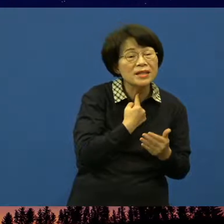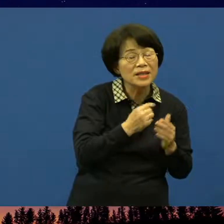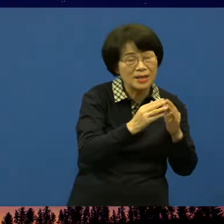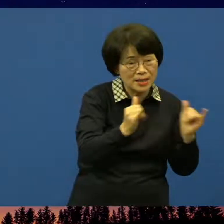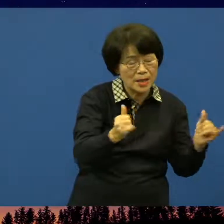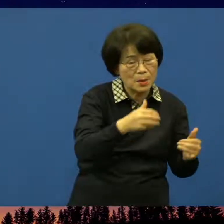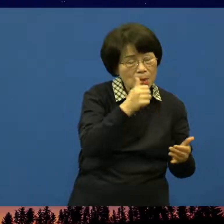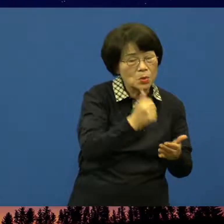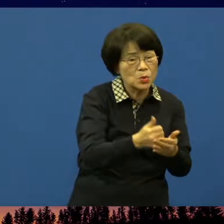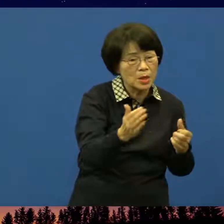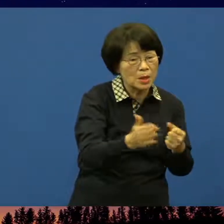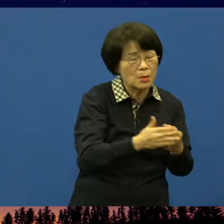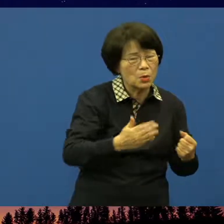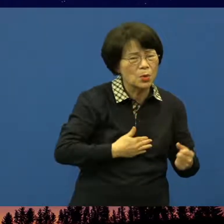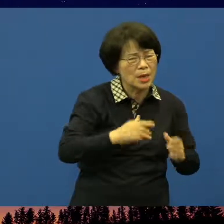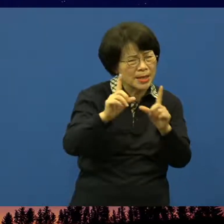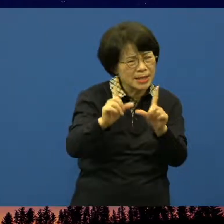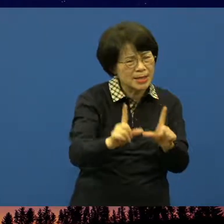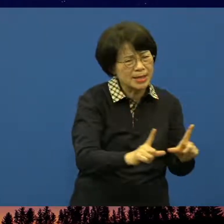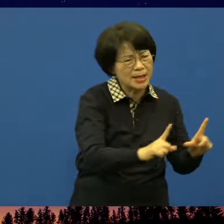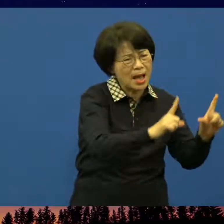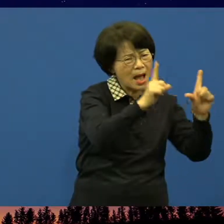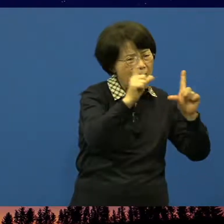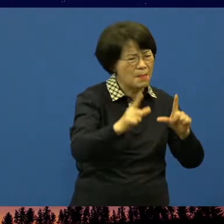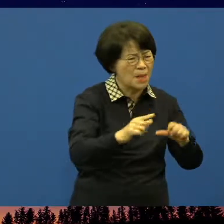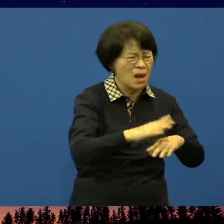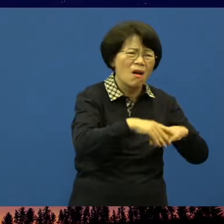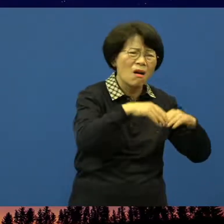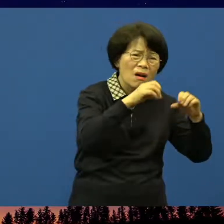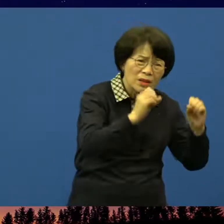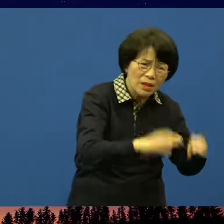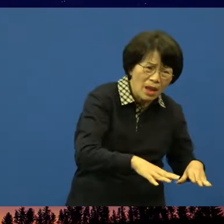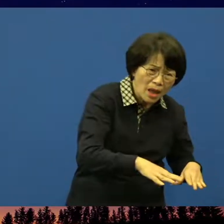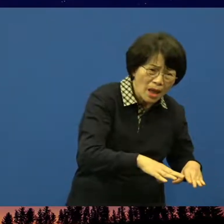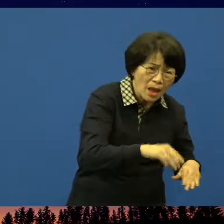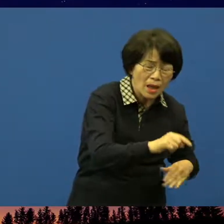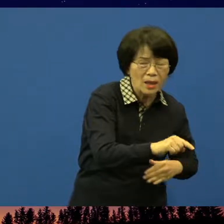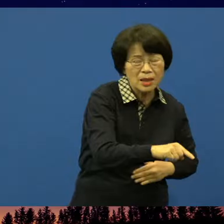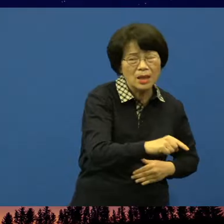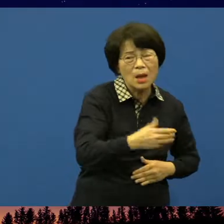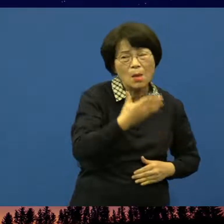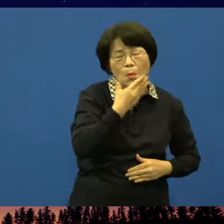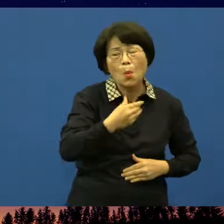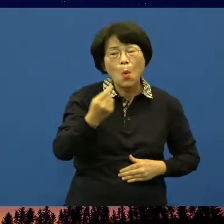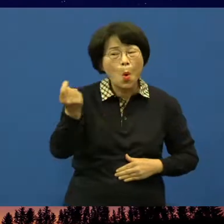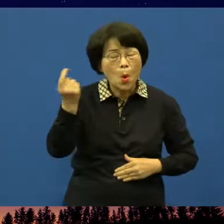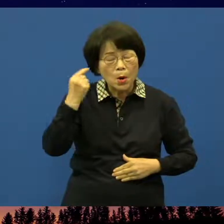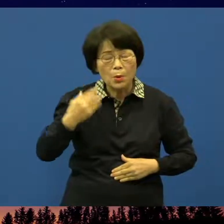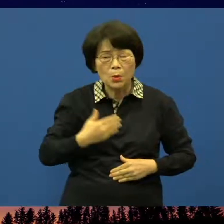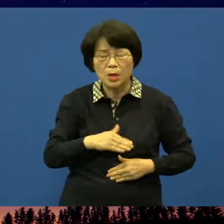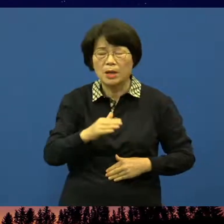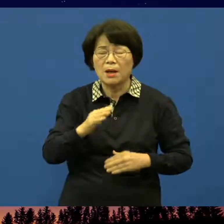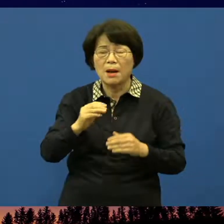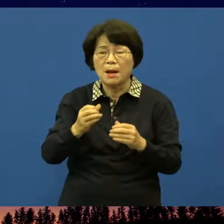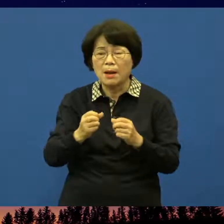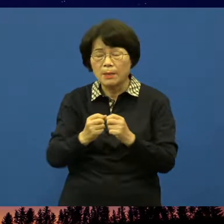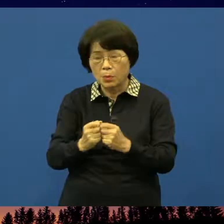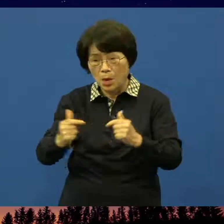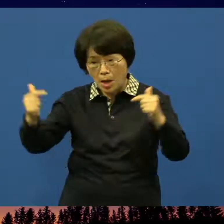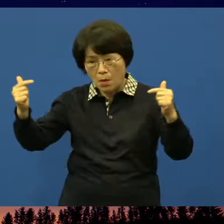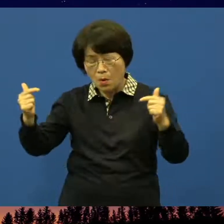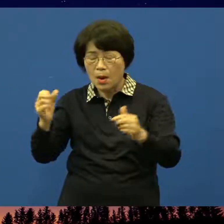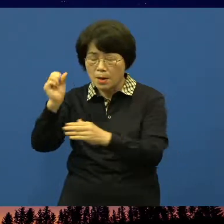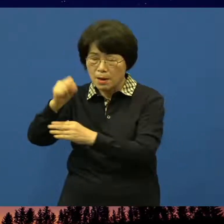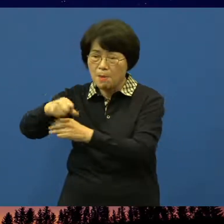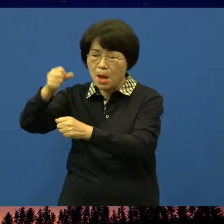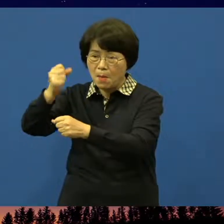때문에 우리의 삶이 계속 낭비하는 인생을 살았단 말이죠. 근데 이제 복음이 우리로 하여금 생산적인 삶을 살게 하고 열매를